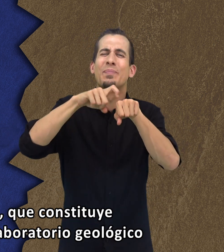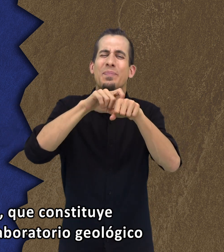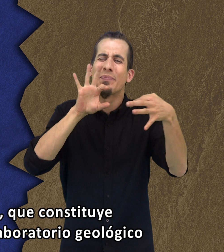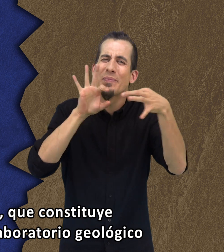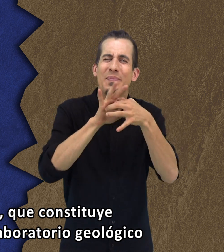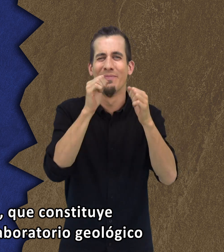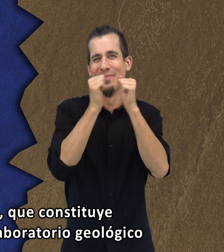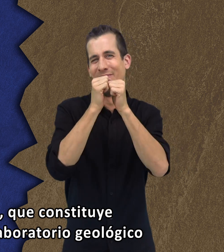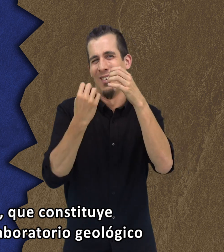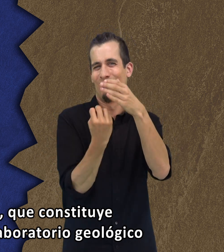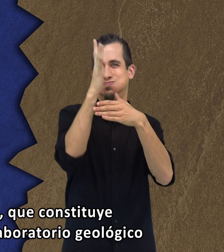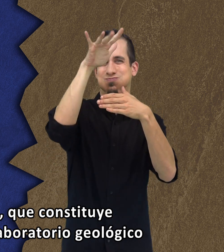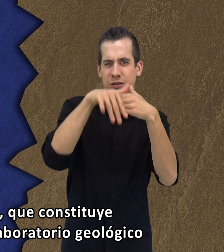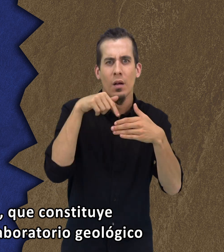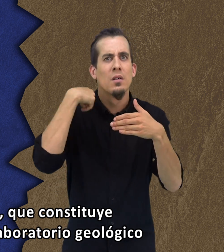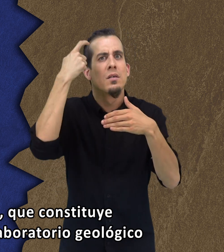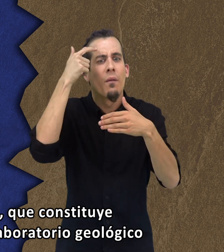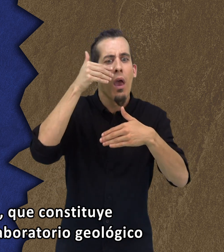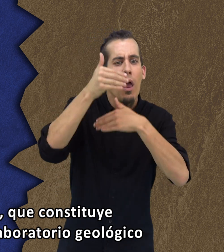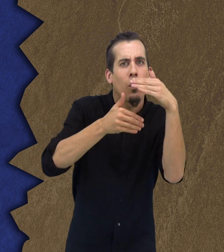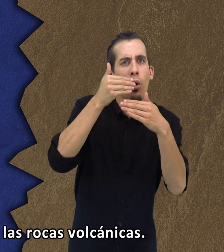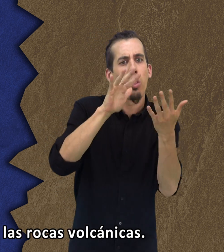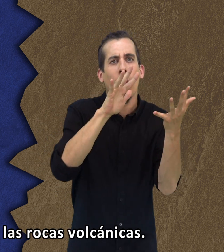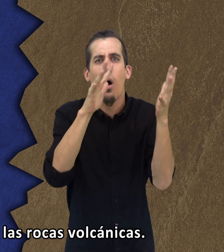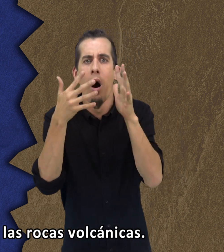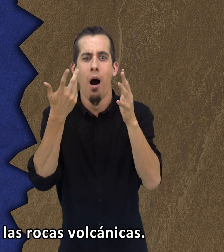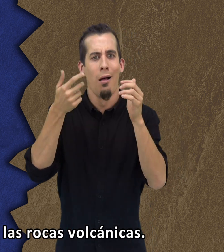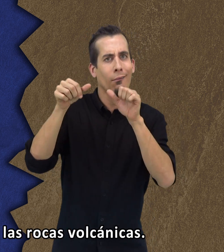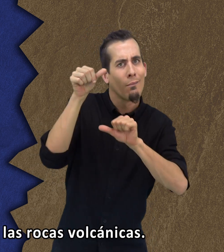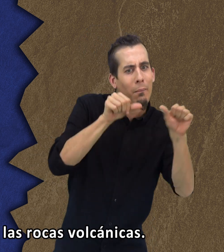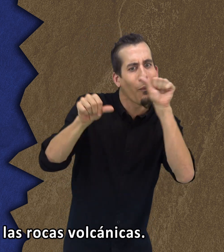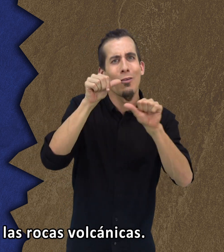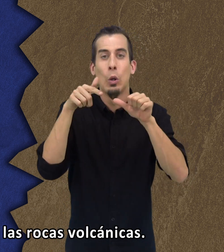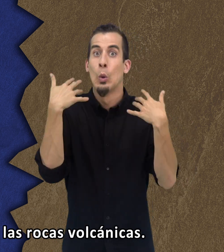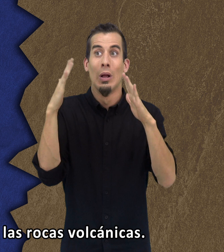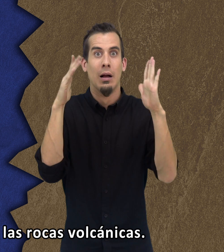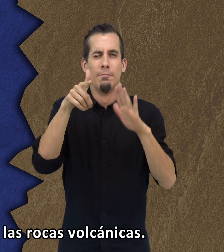laboratorio geológico para investigar las rocas volcánicas